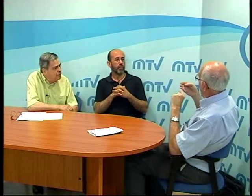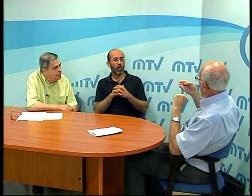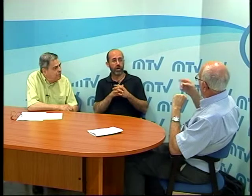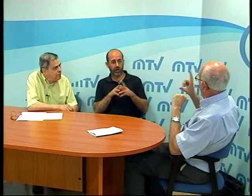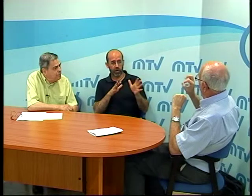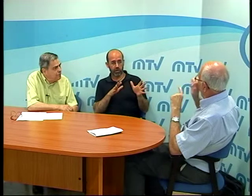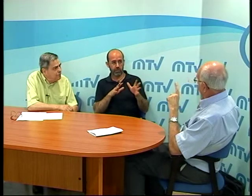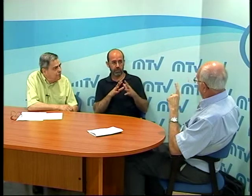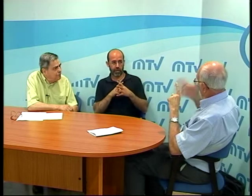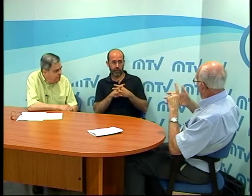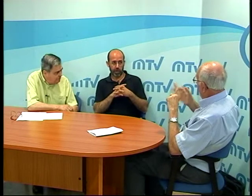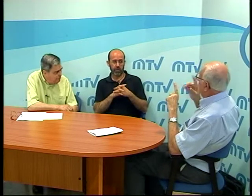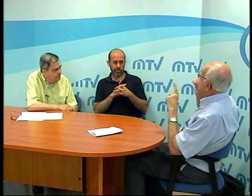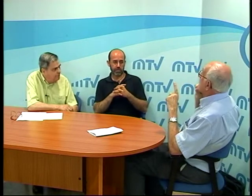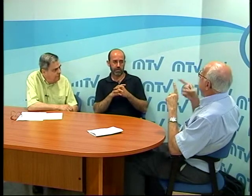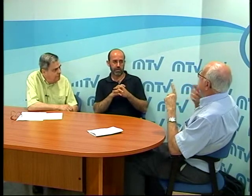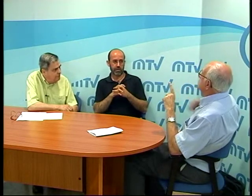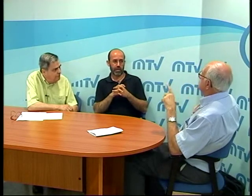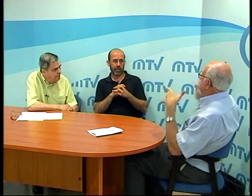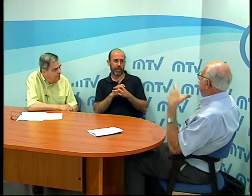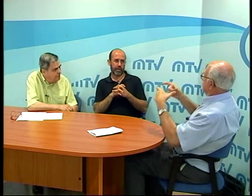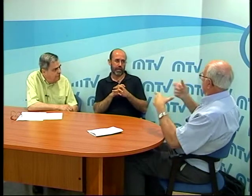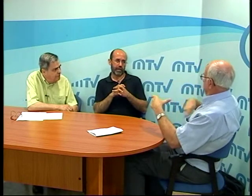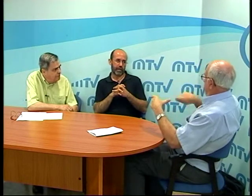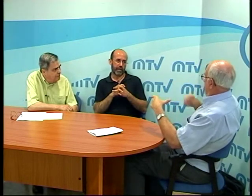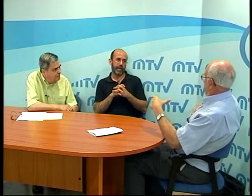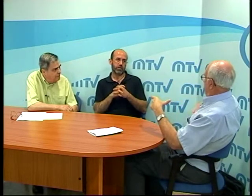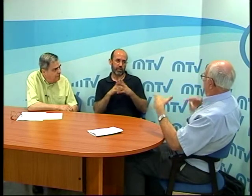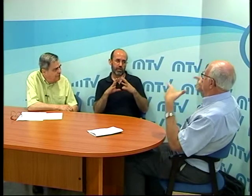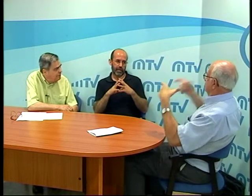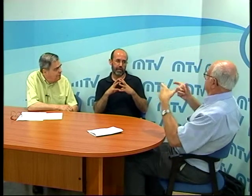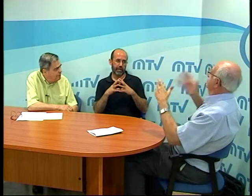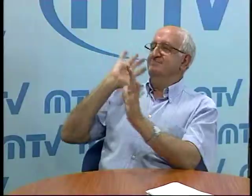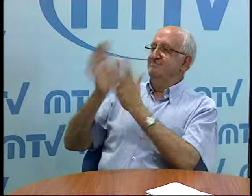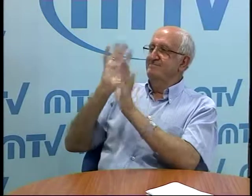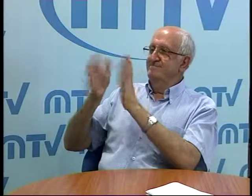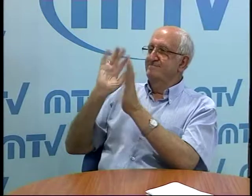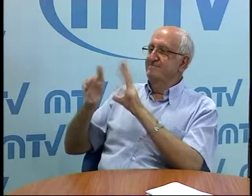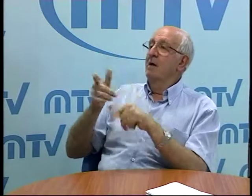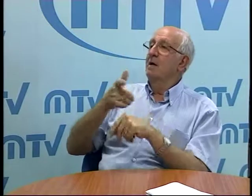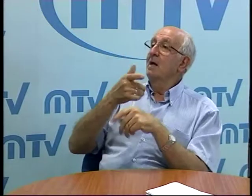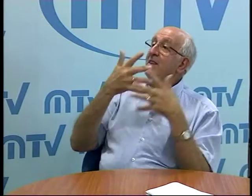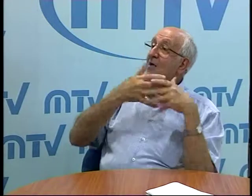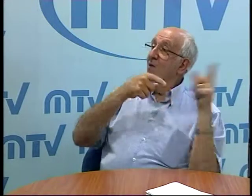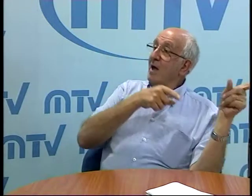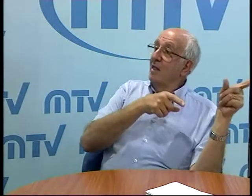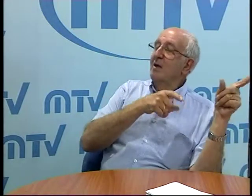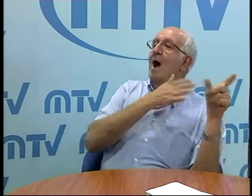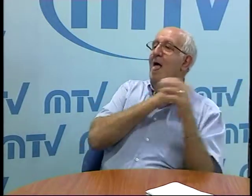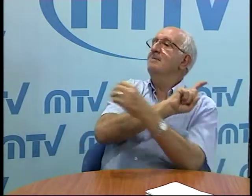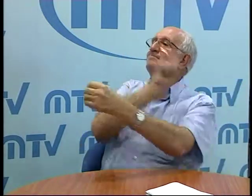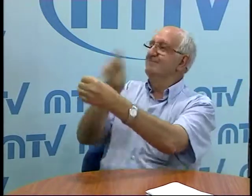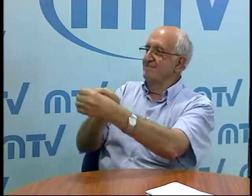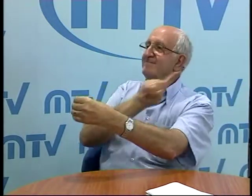En el blog, hay blog en el que hay sordos que de aquí de España